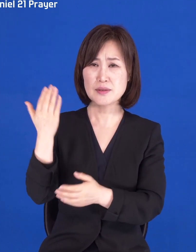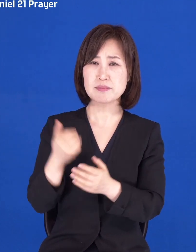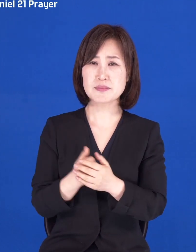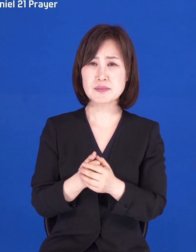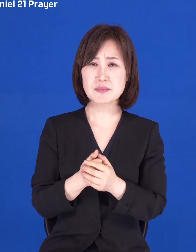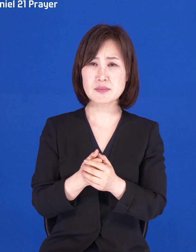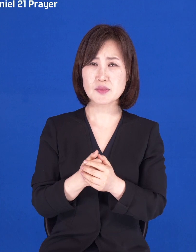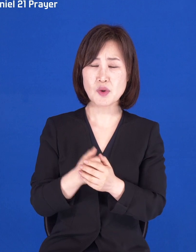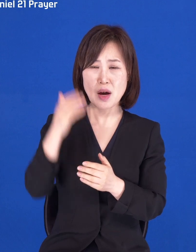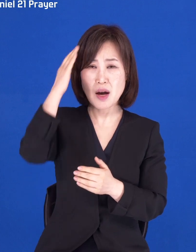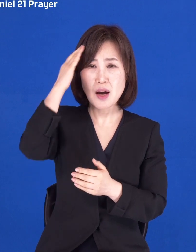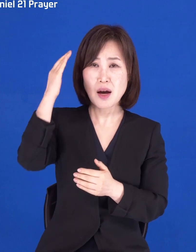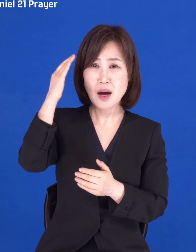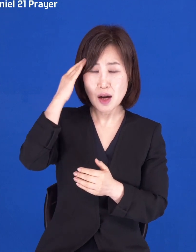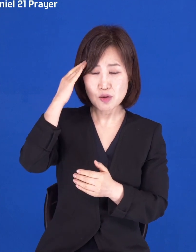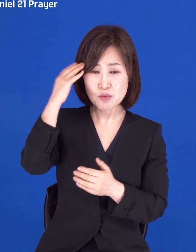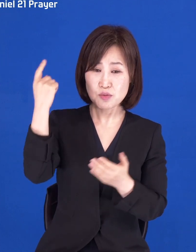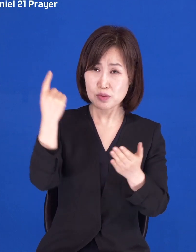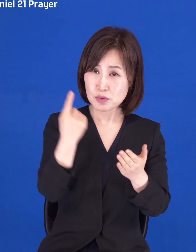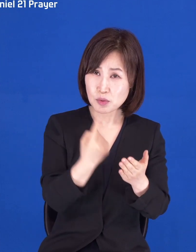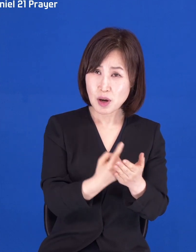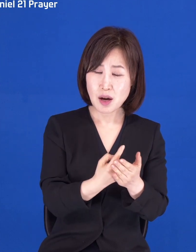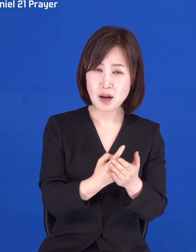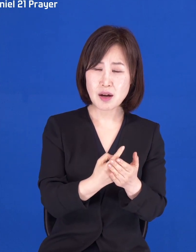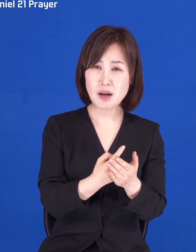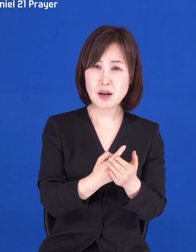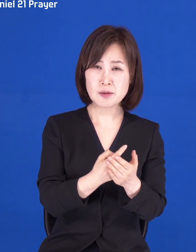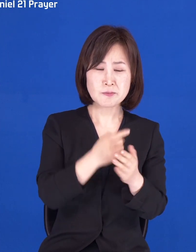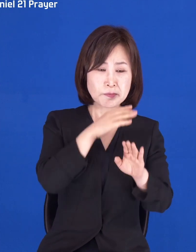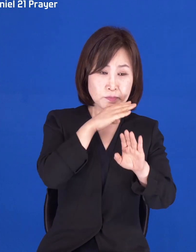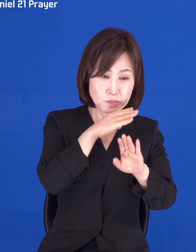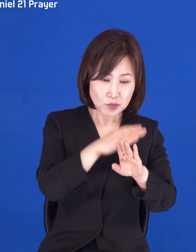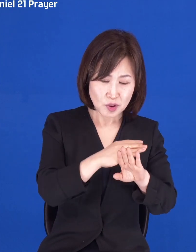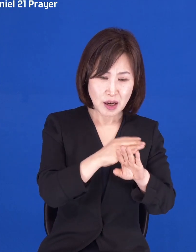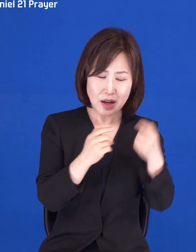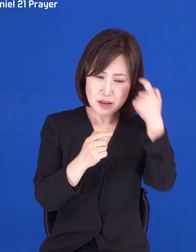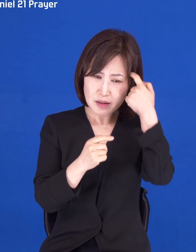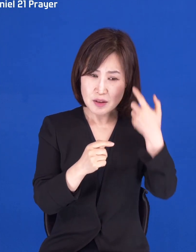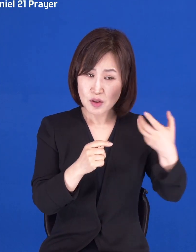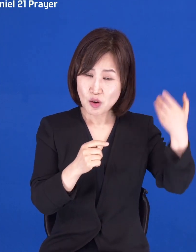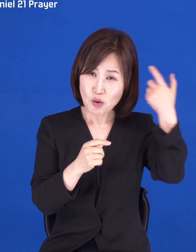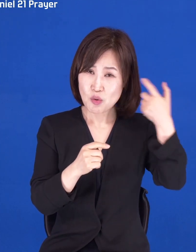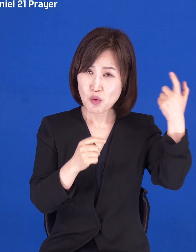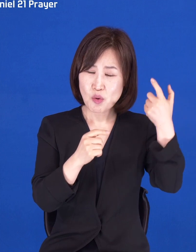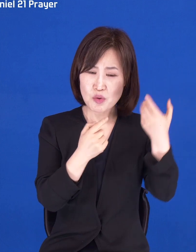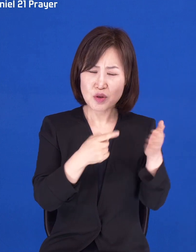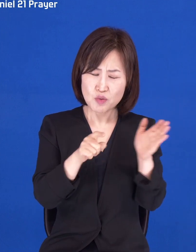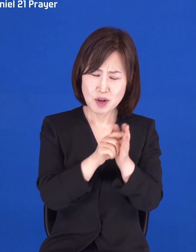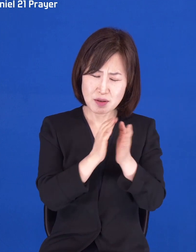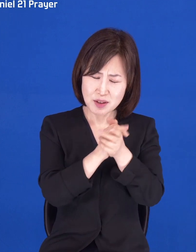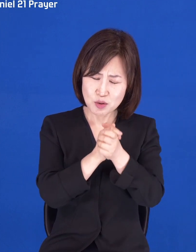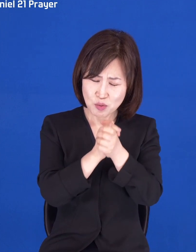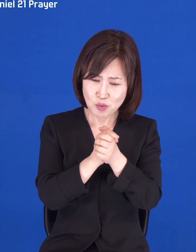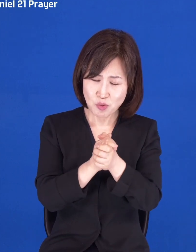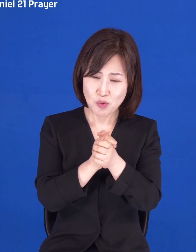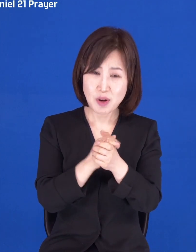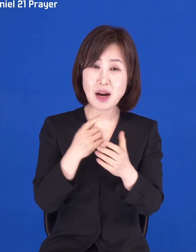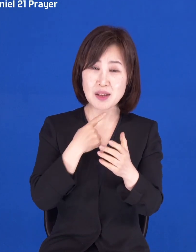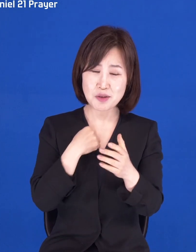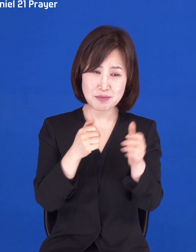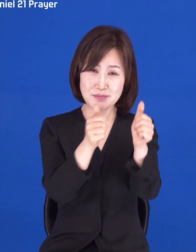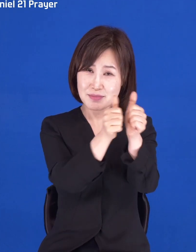그리고 한국에 와서 북한의 영혼들을 품고 기도하던 믿음의 좋은 형제를